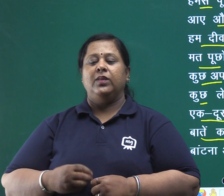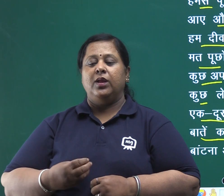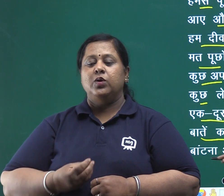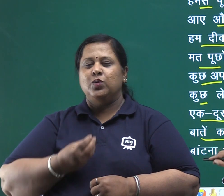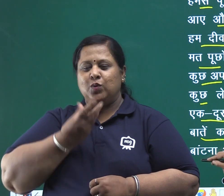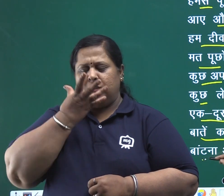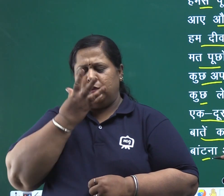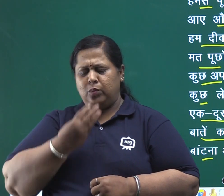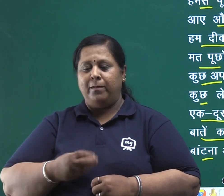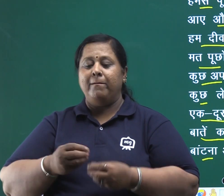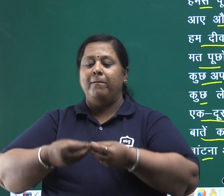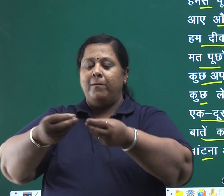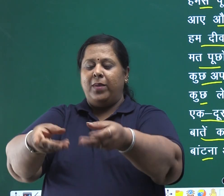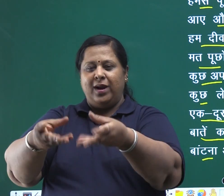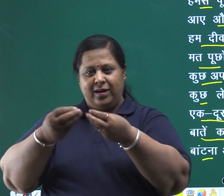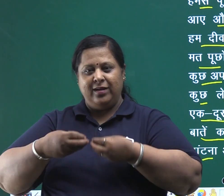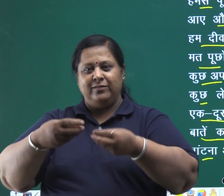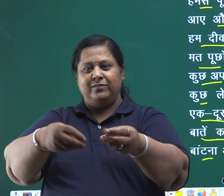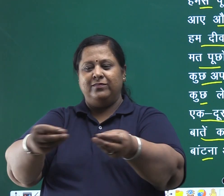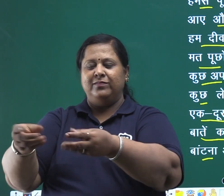सुख दुख बांटना